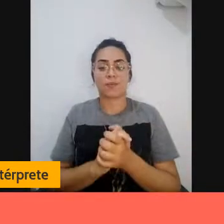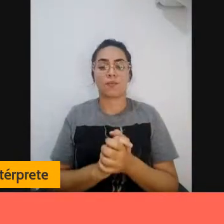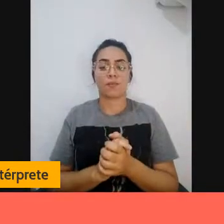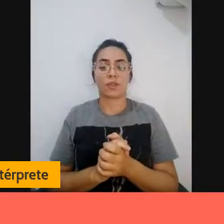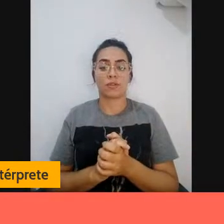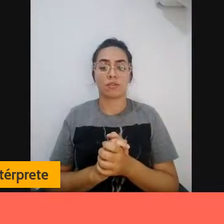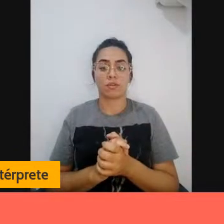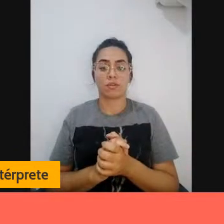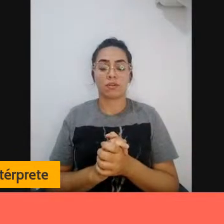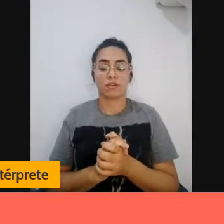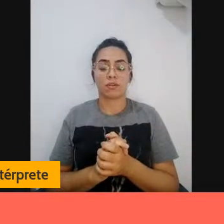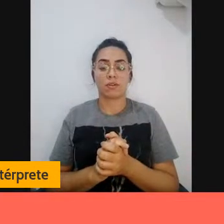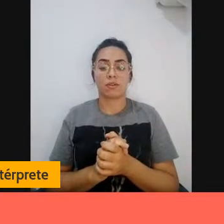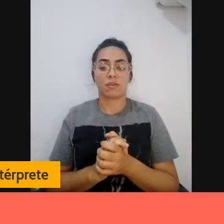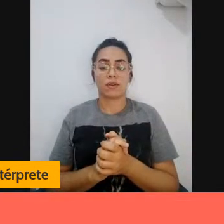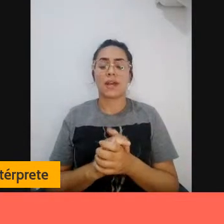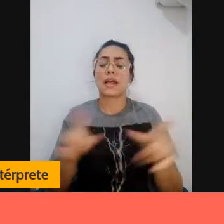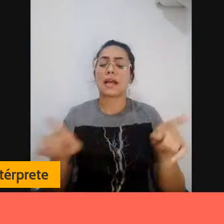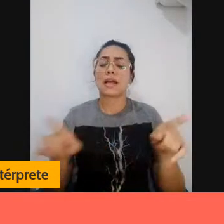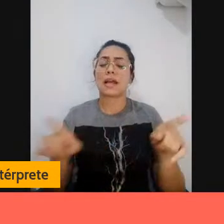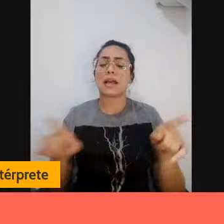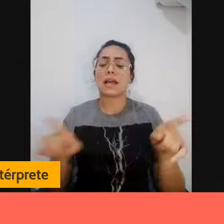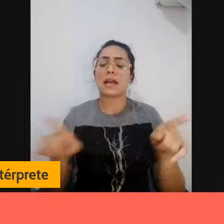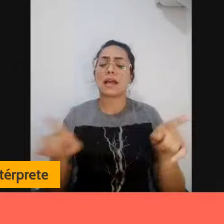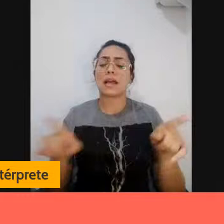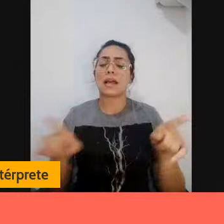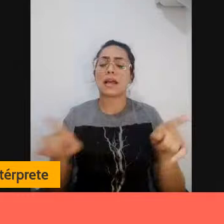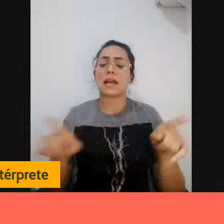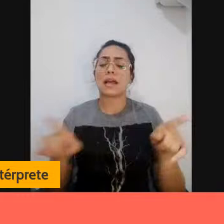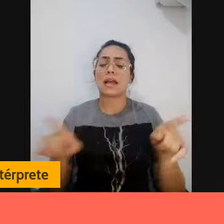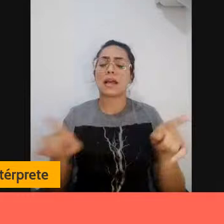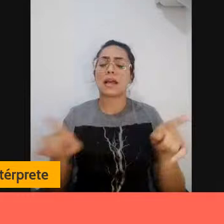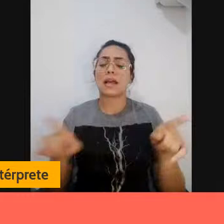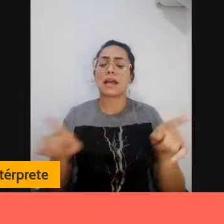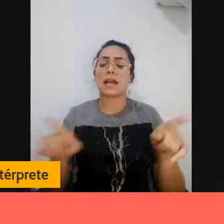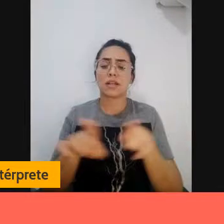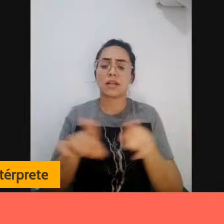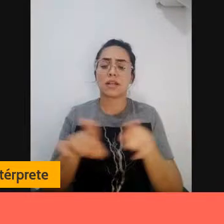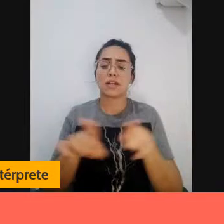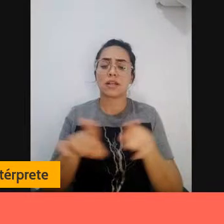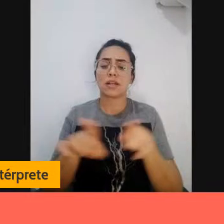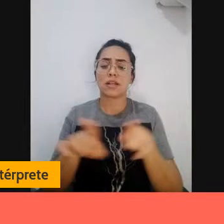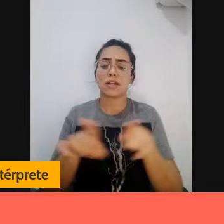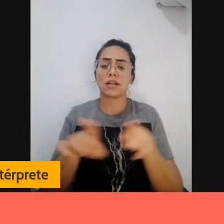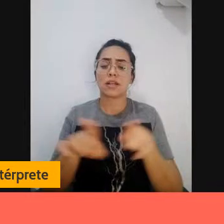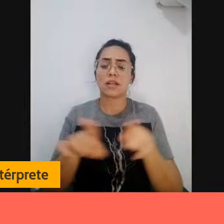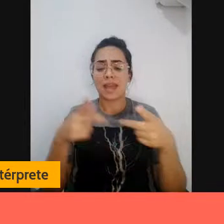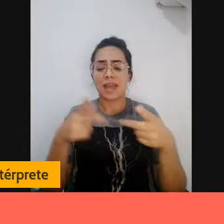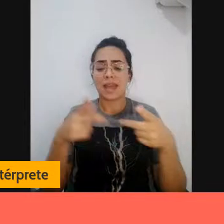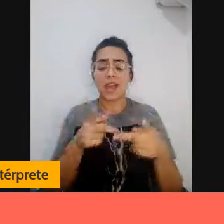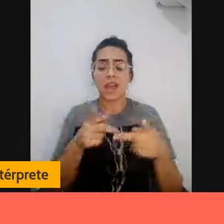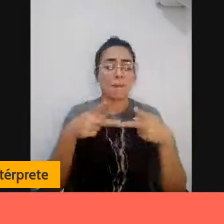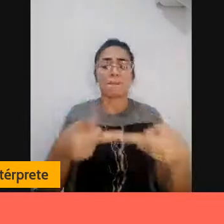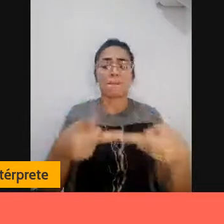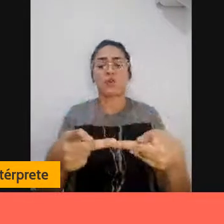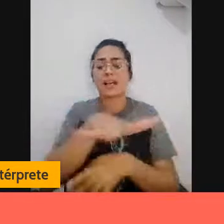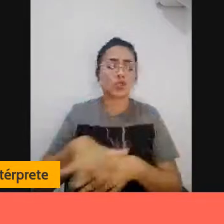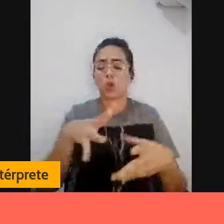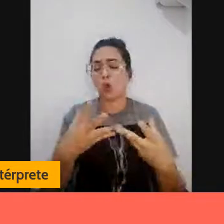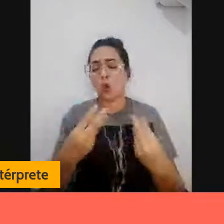Mas, ao mesmo tempo, o projeto se tornou um campo fértil para a pesquisa.